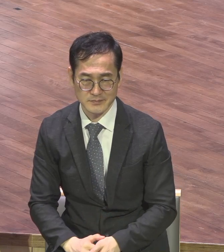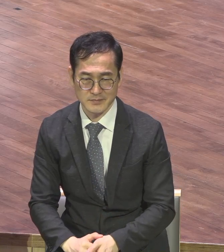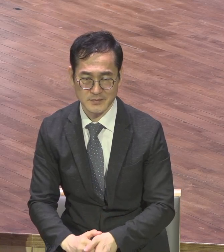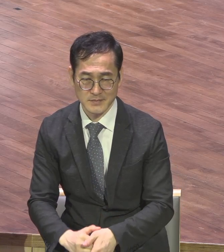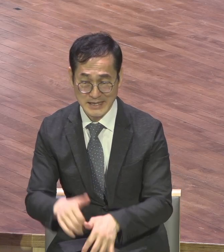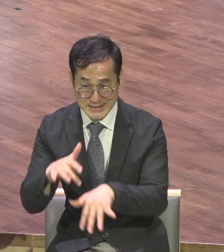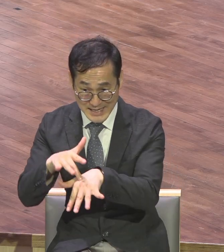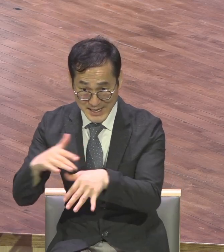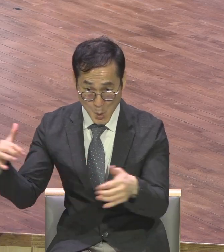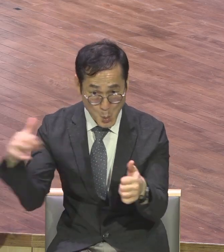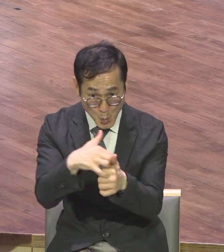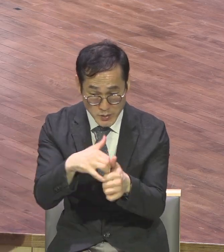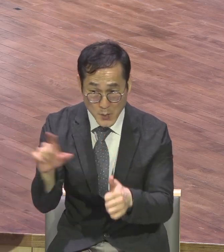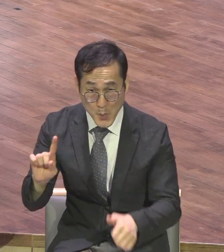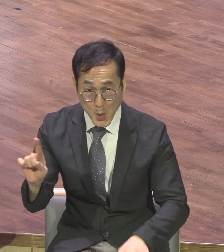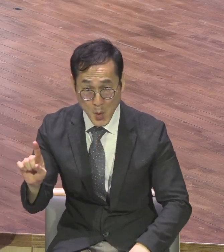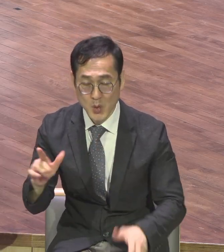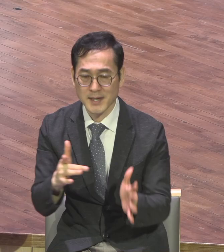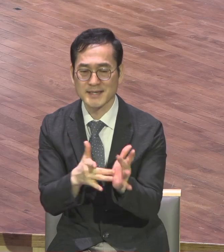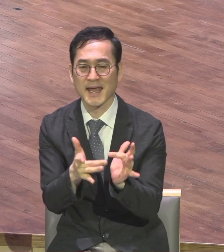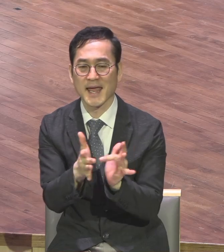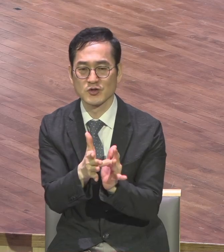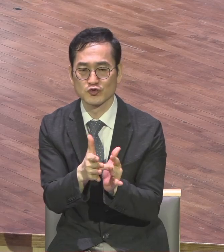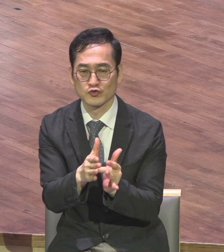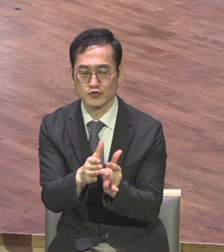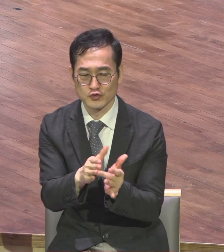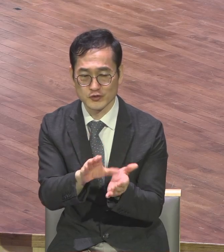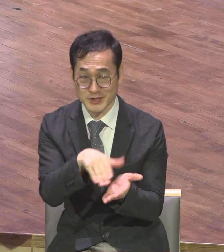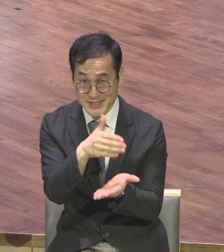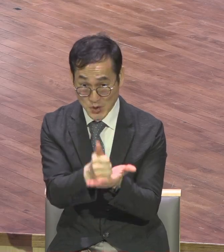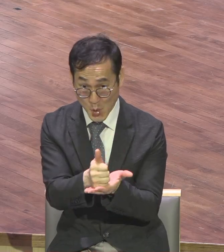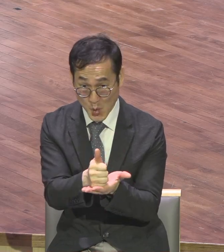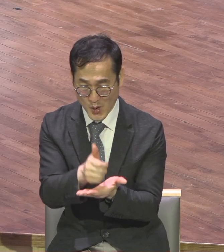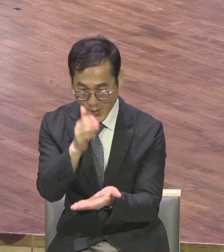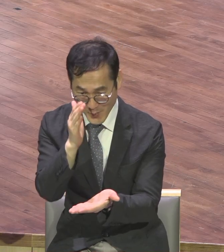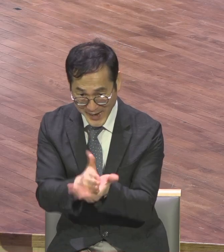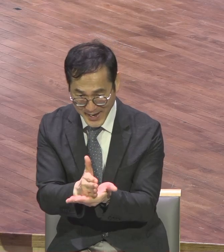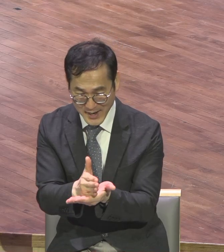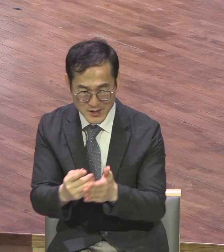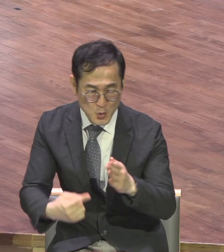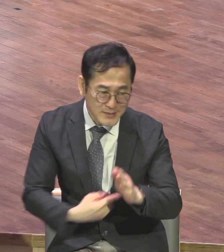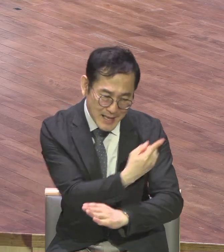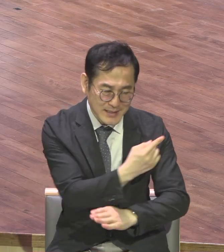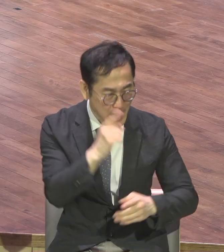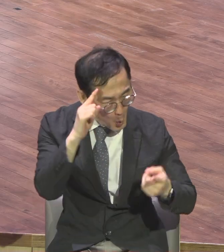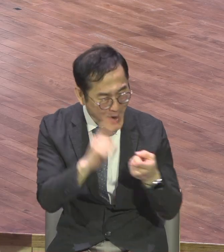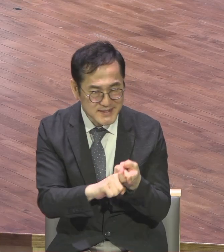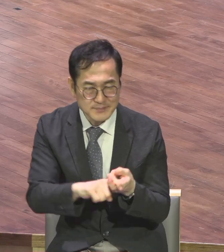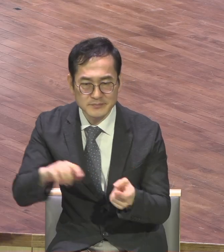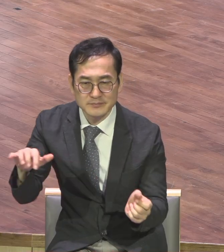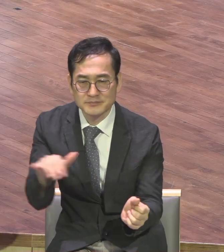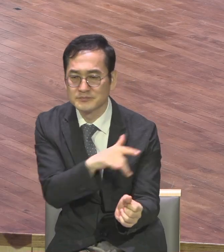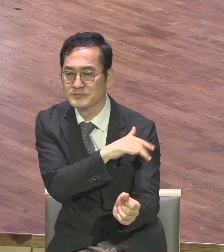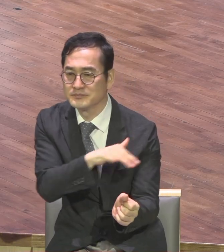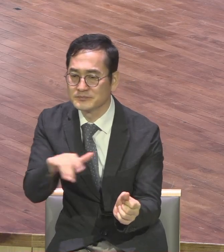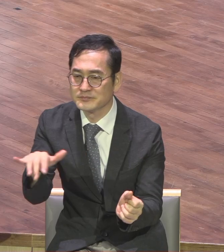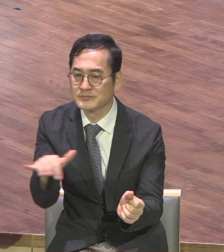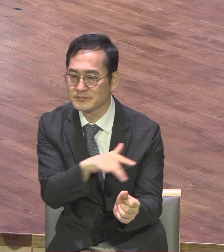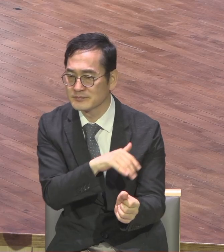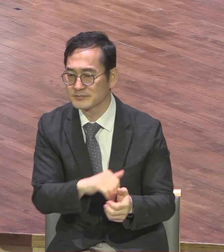공격은 뭐냐? 예수 그리스도가 아닌 다른 것에 관심이에요. 다른